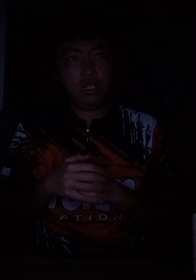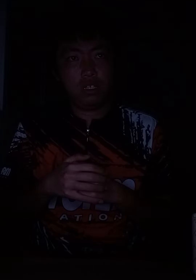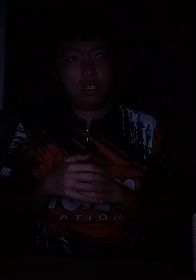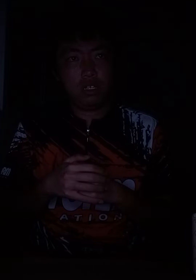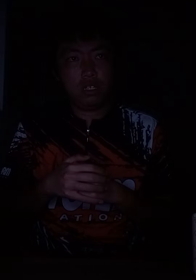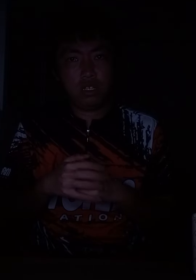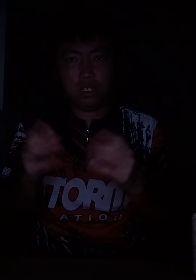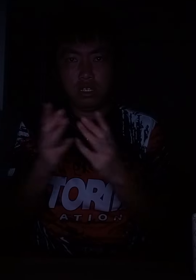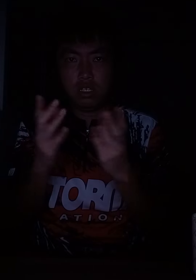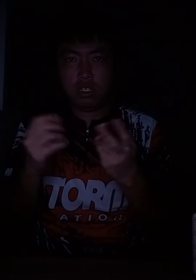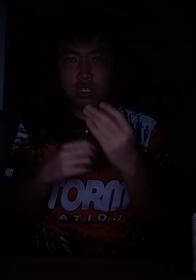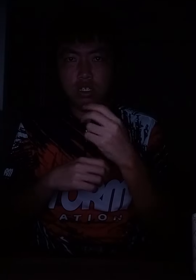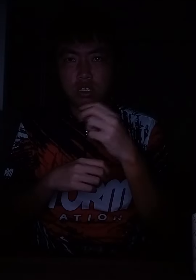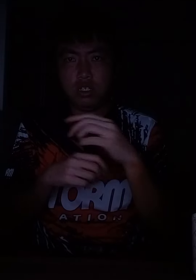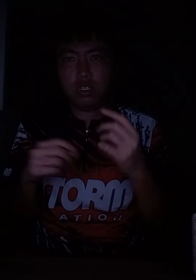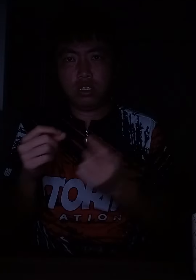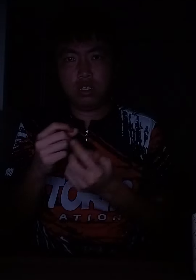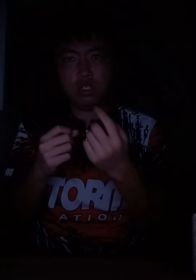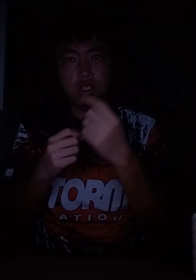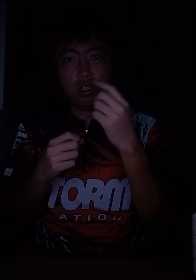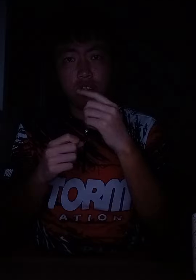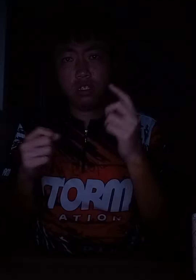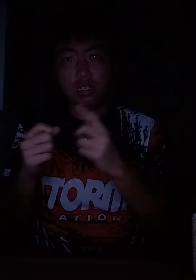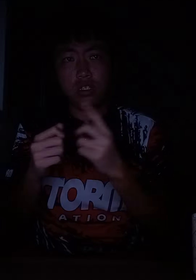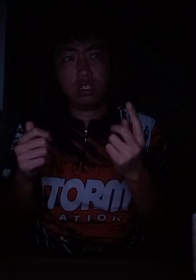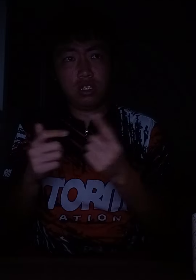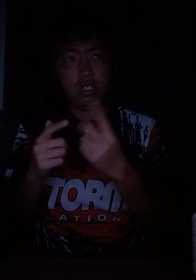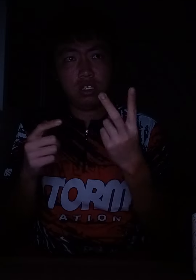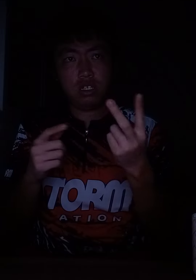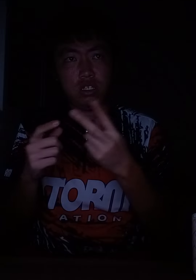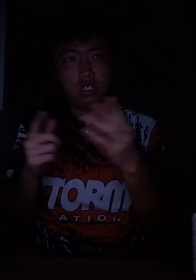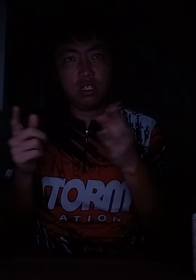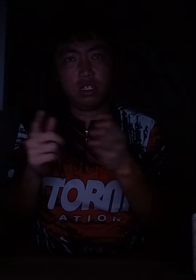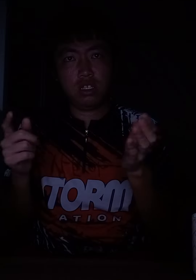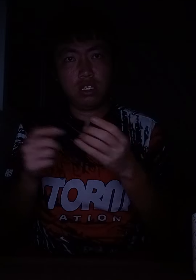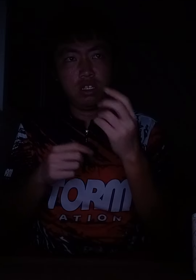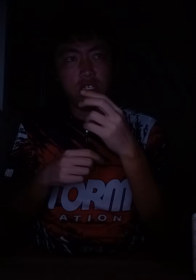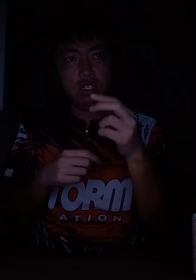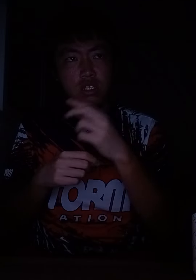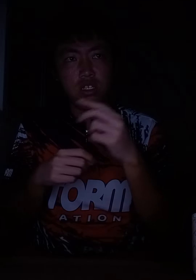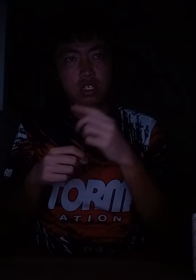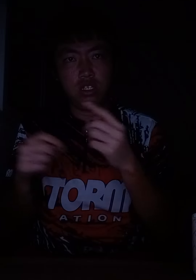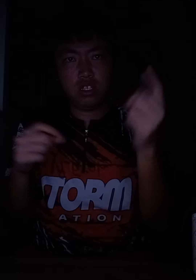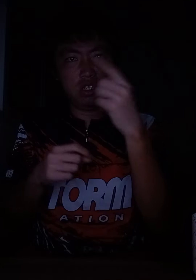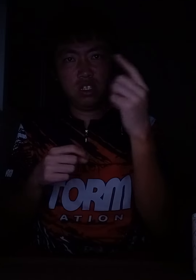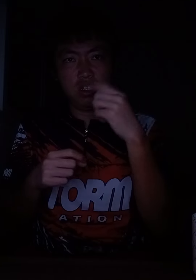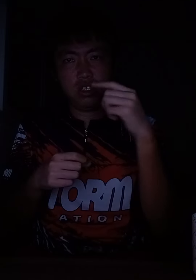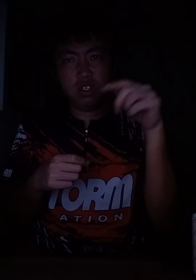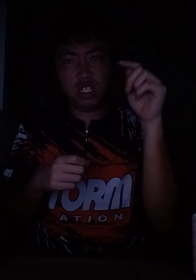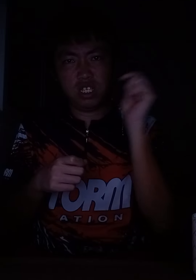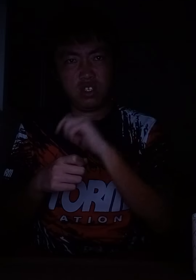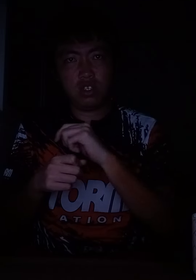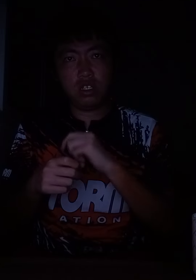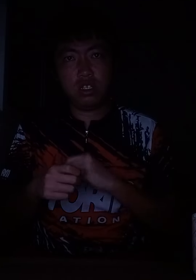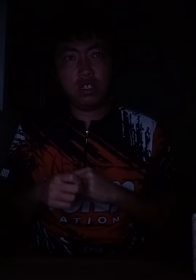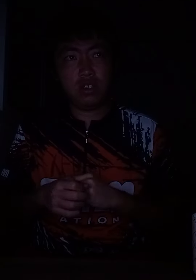네, 보신 것처럼 40대 남성이 지하철 역사 안에서 20cm 길이의 과도를 휘두르면서 승객들을 위협했습니다. 도대체 왜